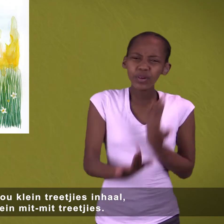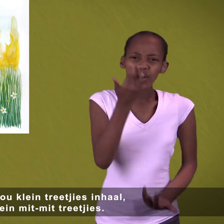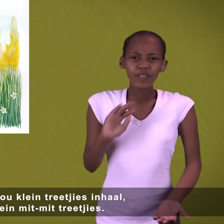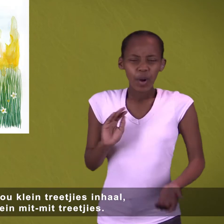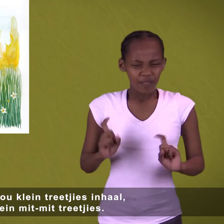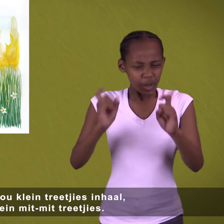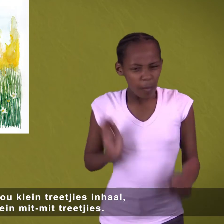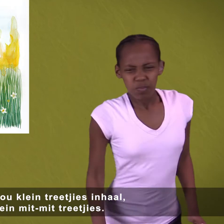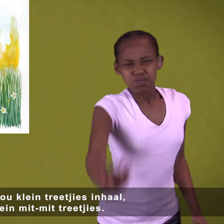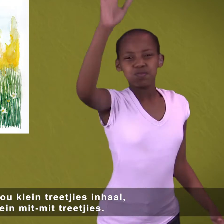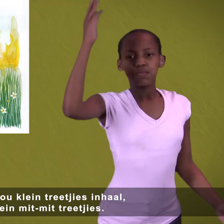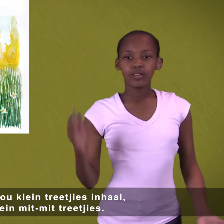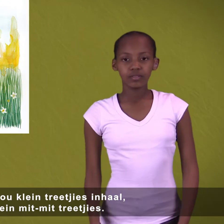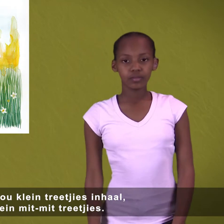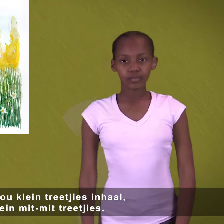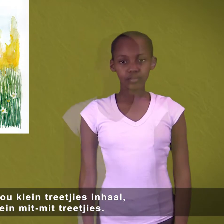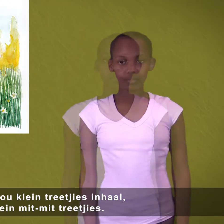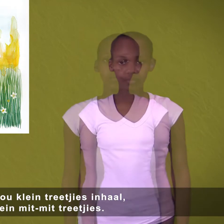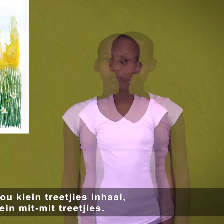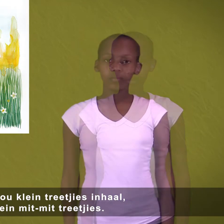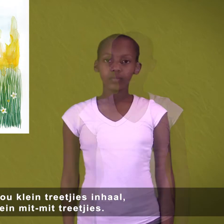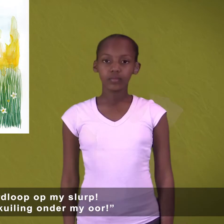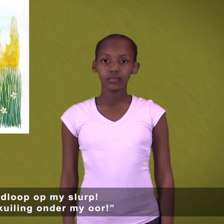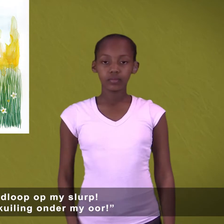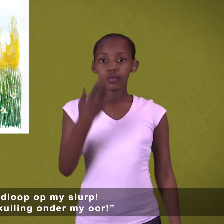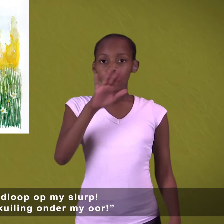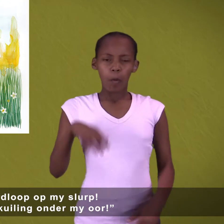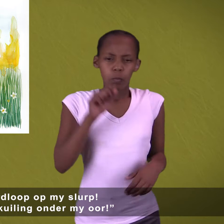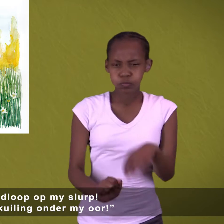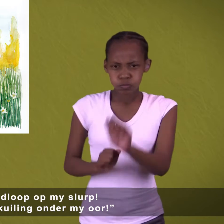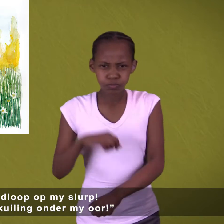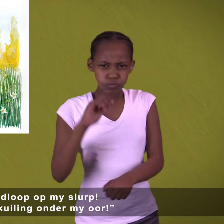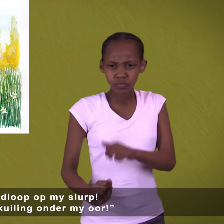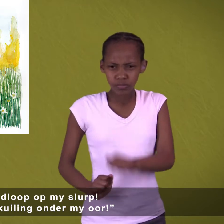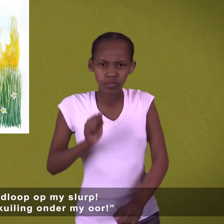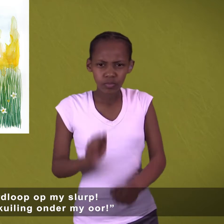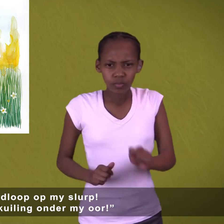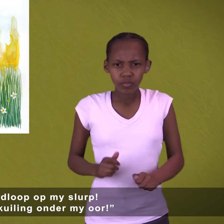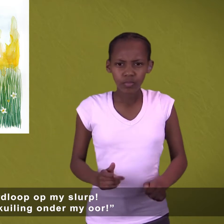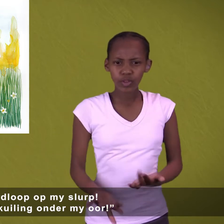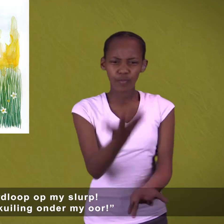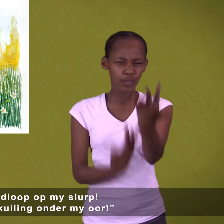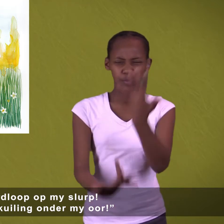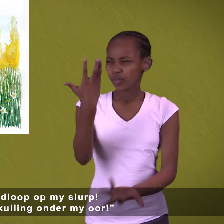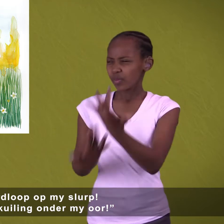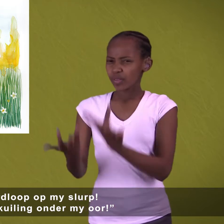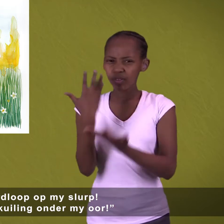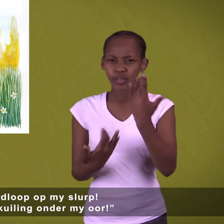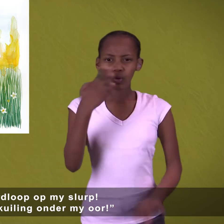inhaal. Met jou klein met triekies. Muis, hardloop op my slurp. Muis, vind skuiling onder my